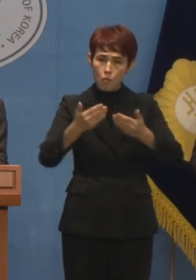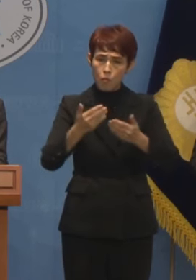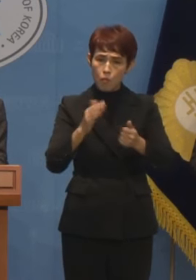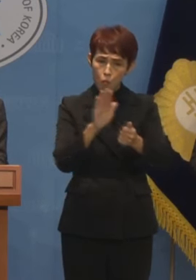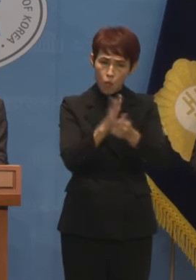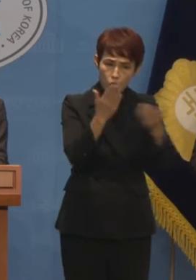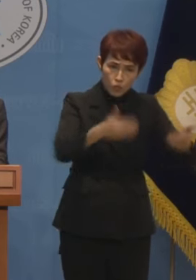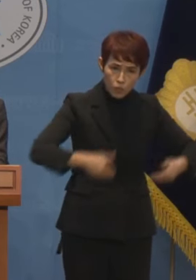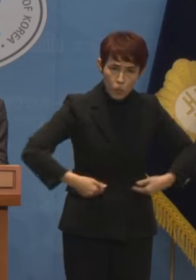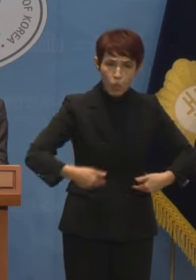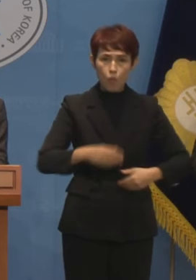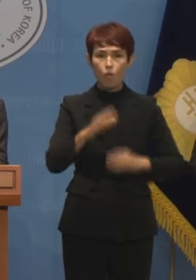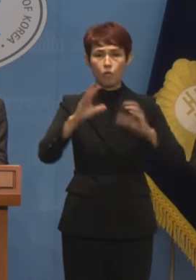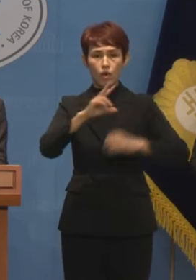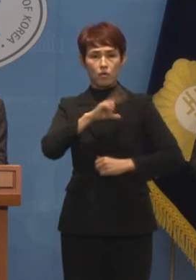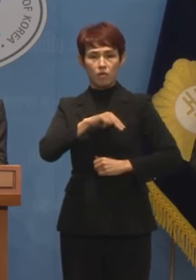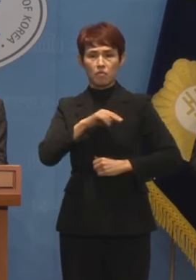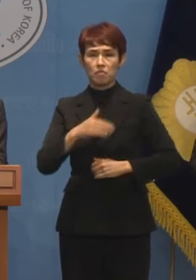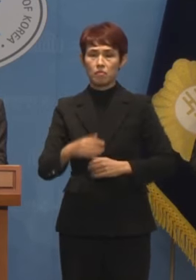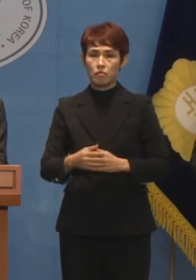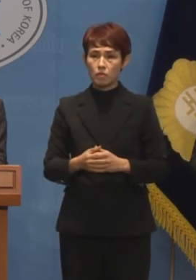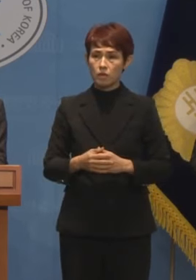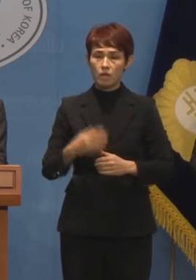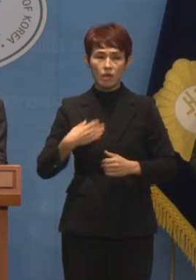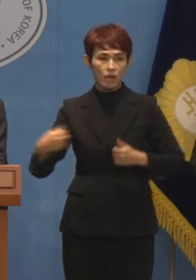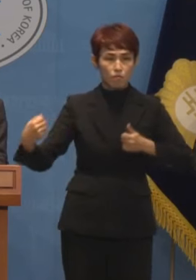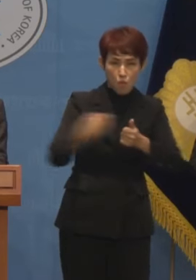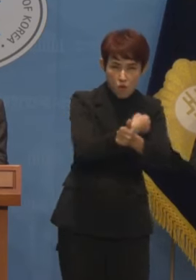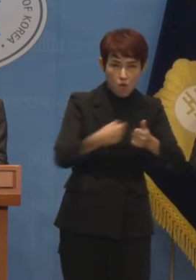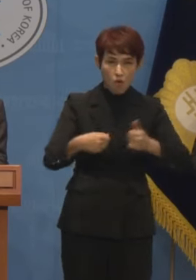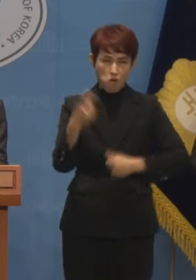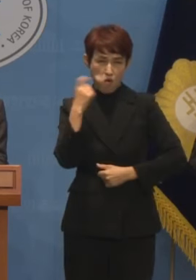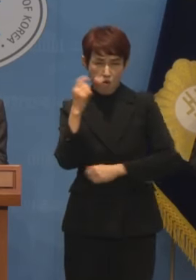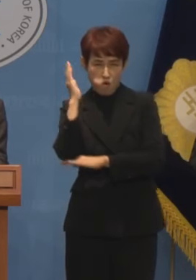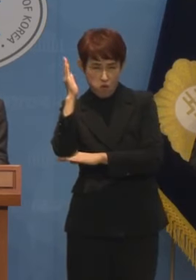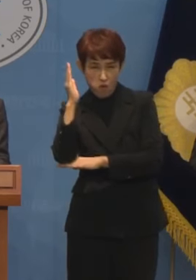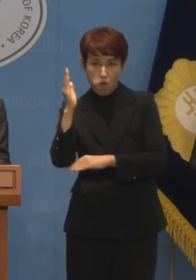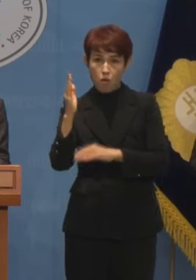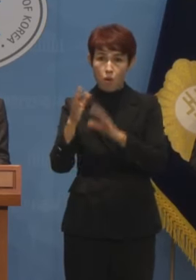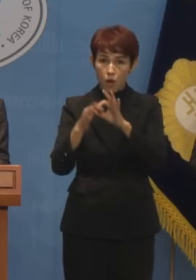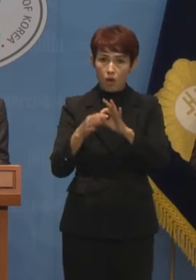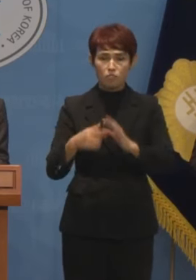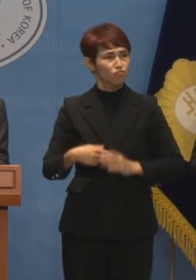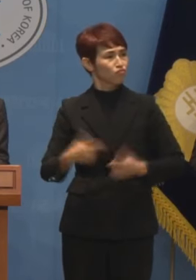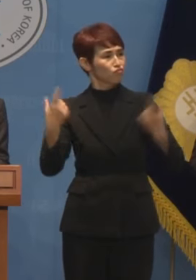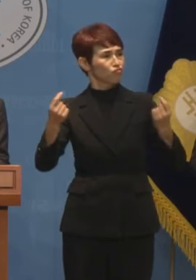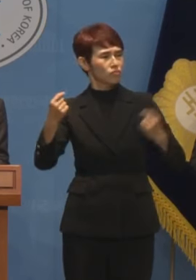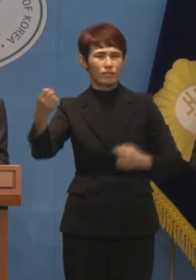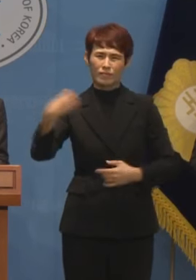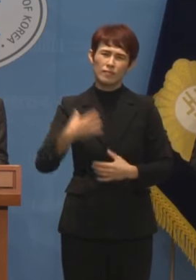폭력과 거짓 비방에 대해서도 적반하장의 태도를 유지하고 있습니다.